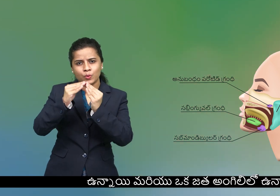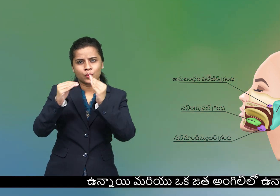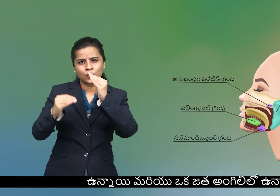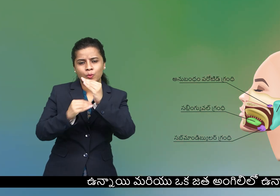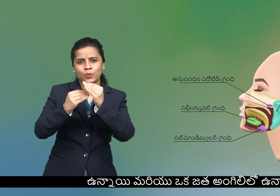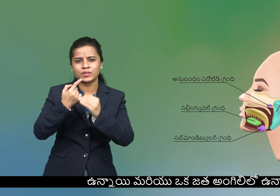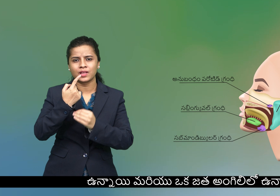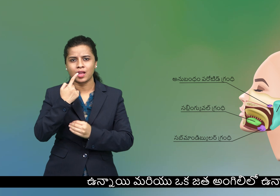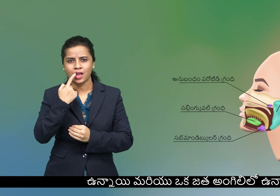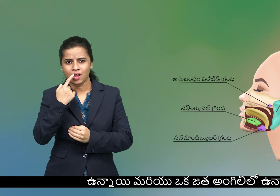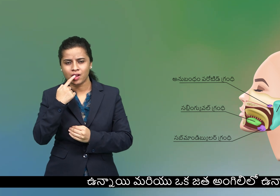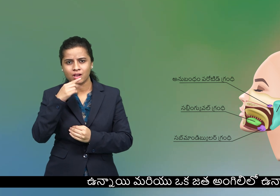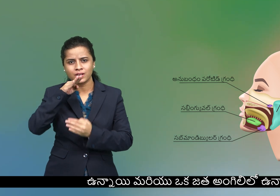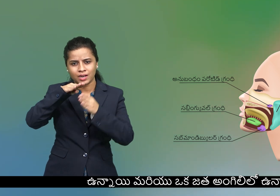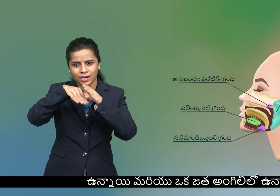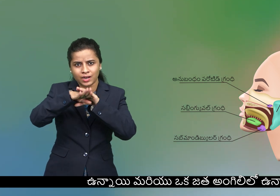జత అంగిలిలో ఉన్నాయి.